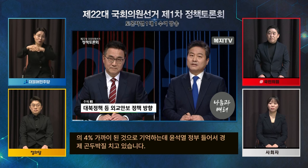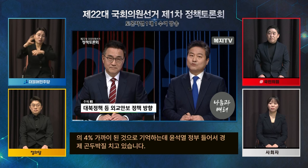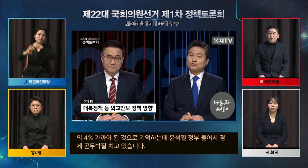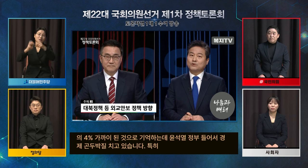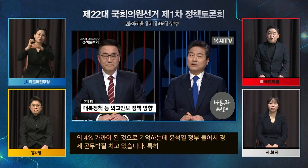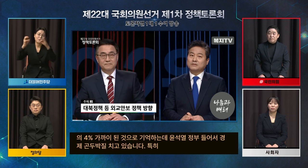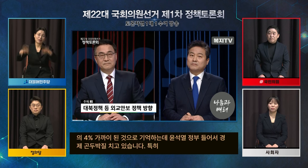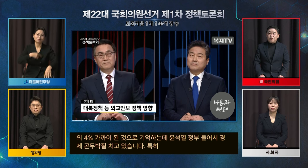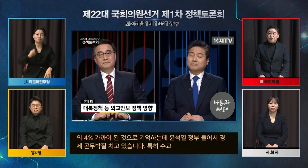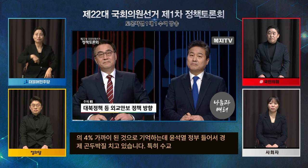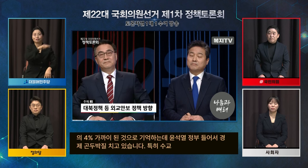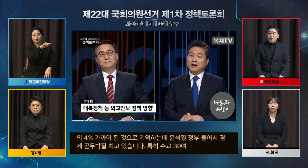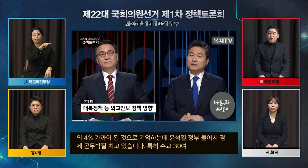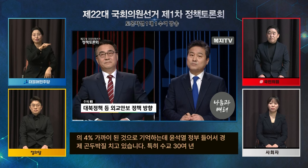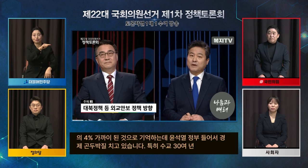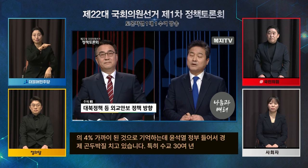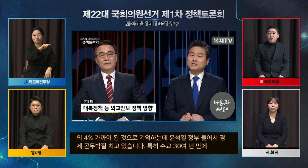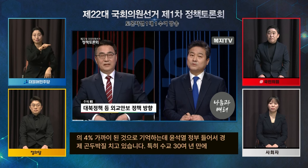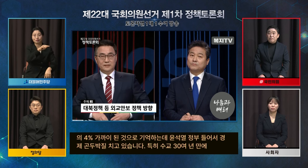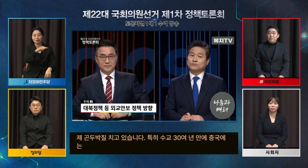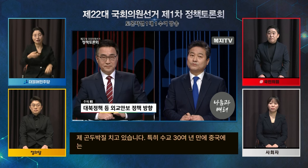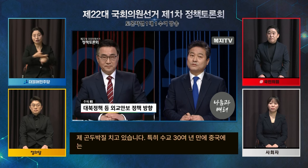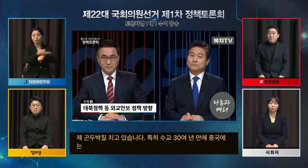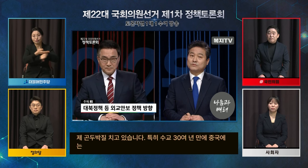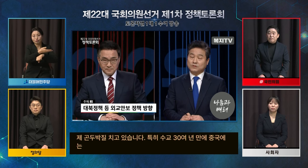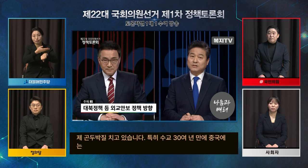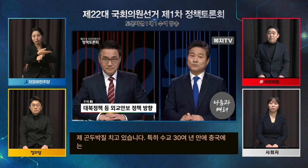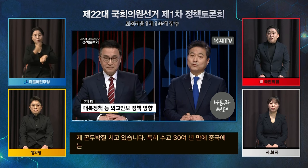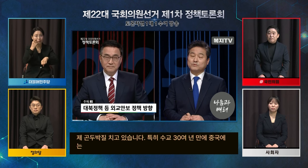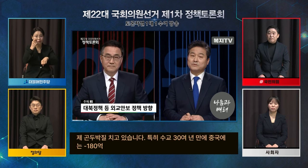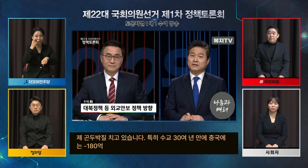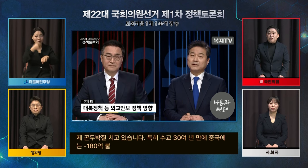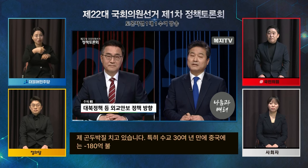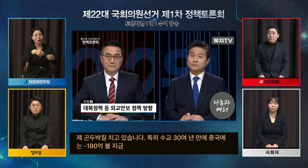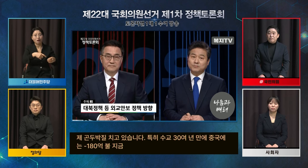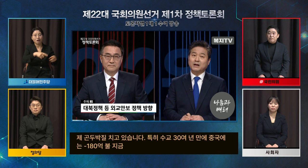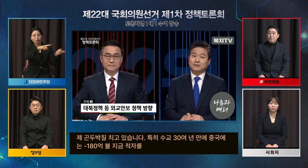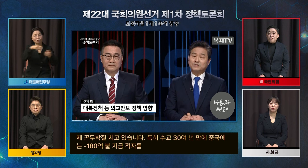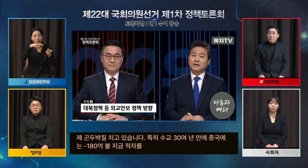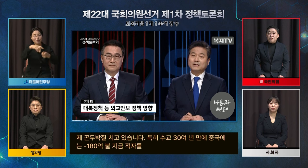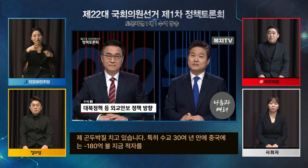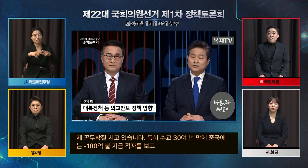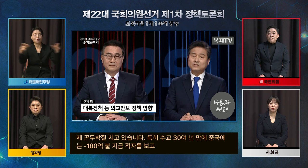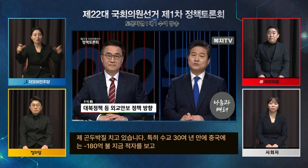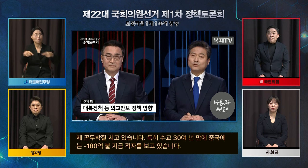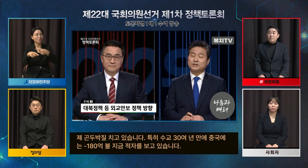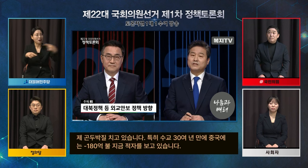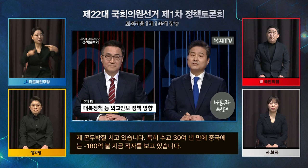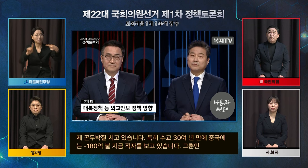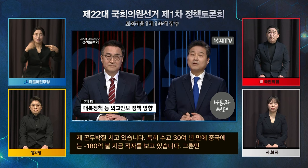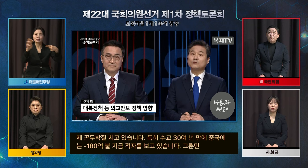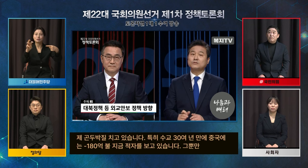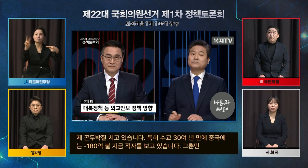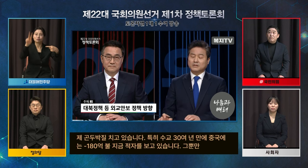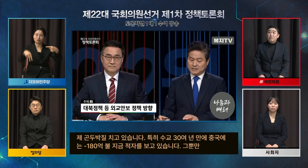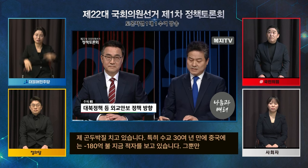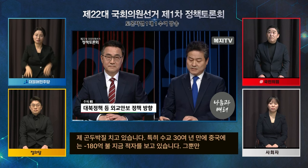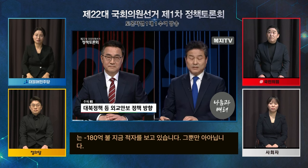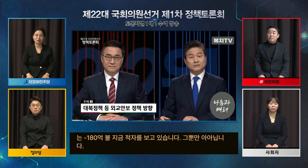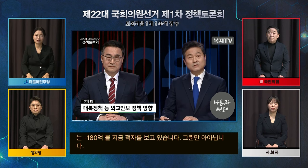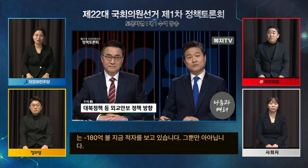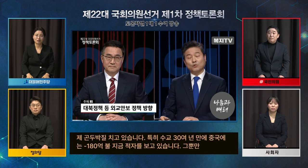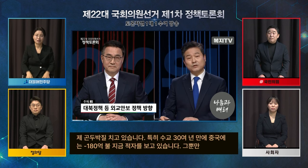중국에는 마이너스 180억 불 지금 적자를 보고 있습니다. 그뿐만 아닙니다. 전체적으로 경제가 정말로 지금